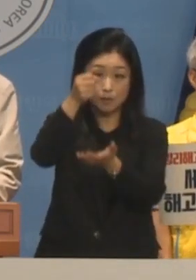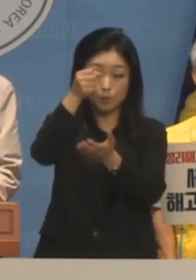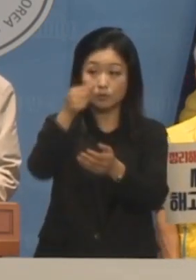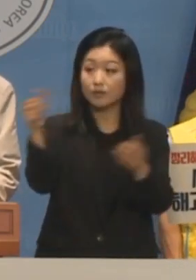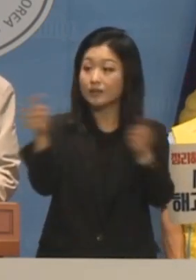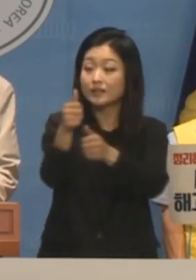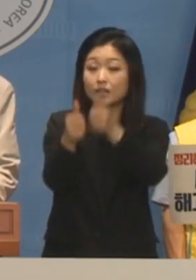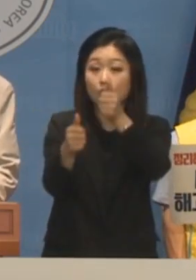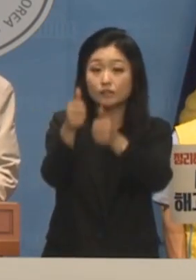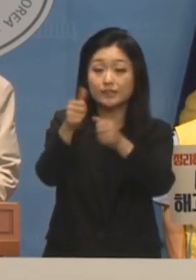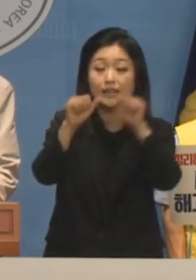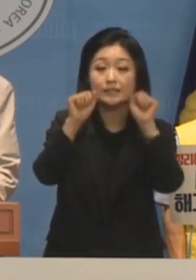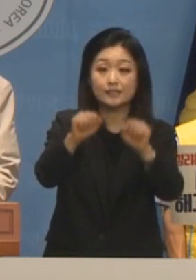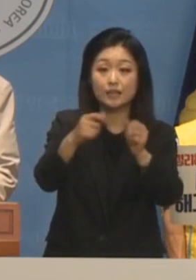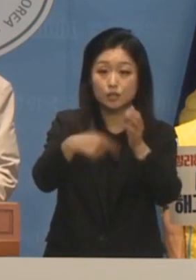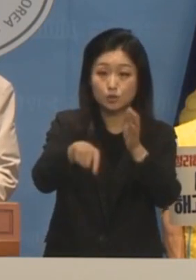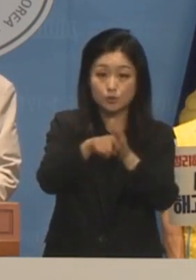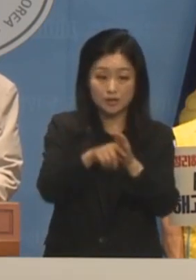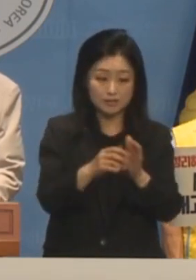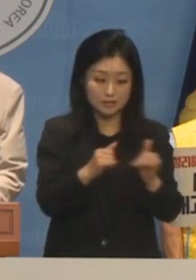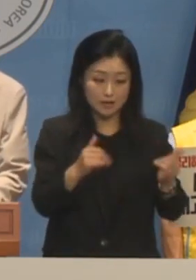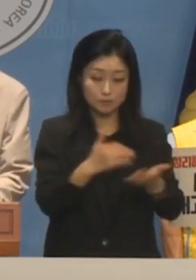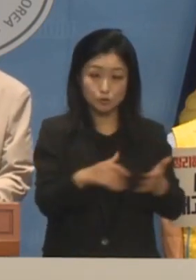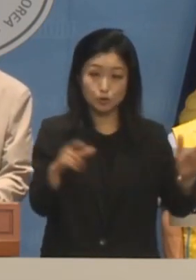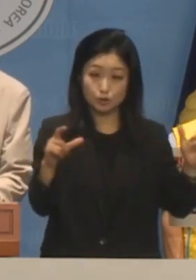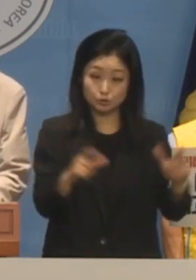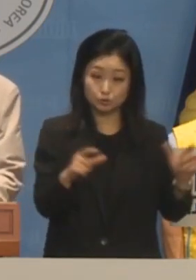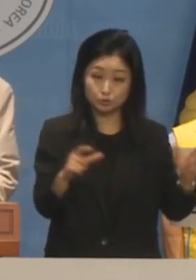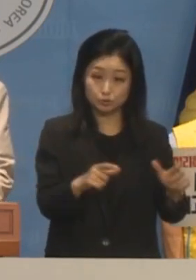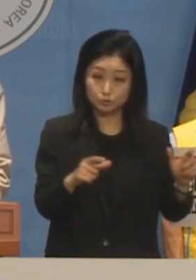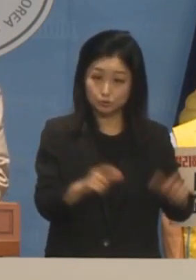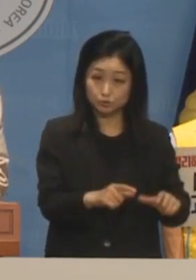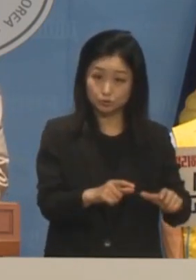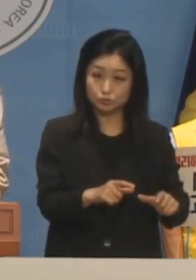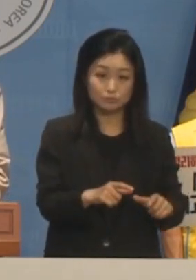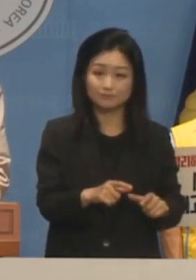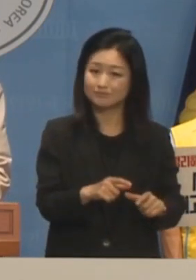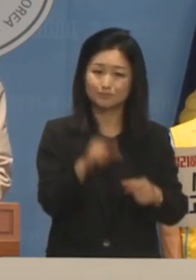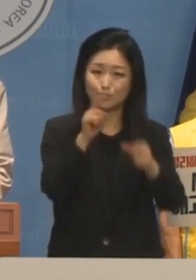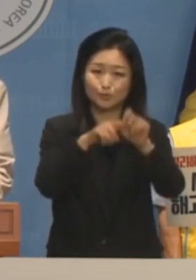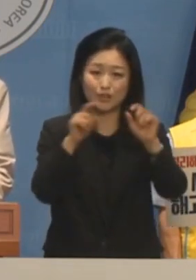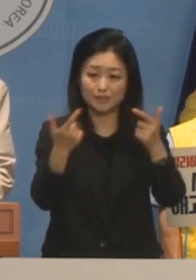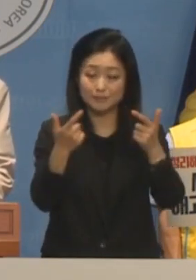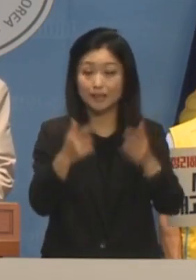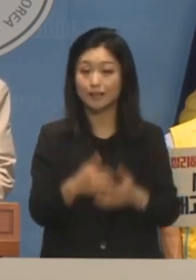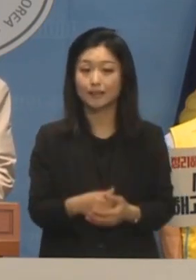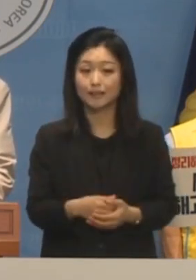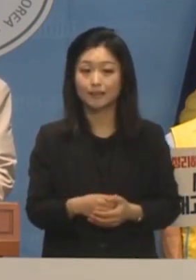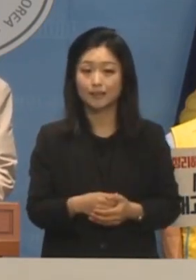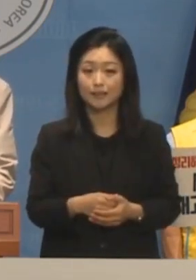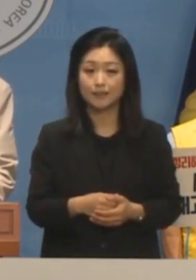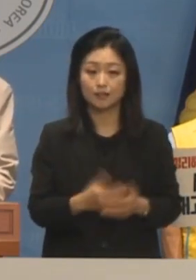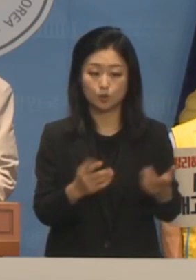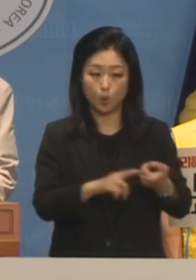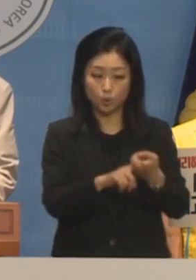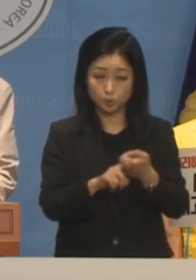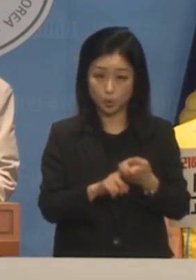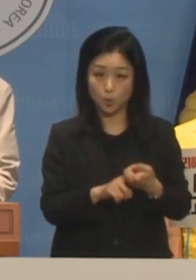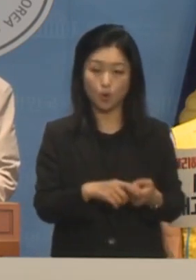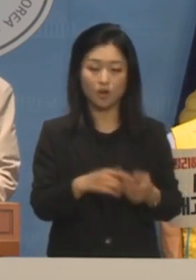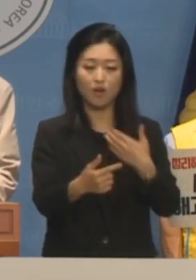경쟁에서 살아남기 위해 뼈를 깎는 고통을 감내하는 시기가 아니었습니다. 위기를 명분으로 노조조합원